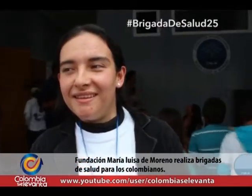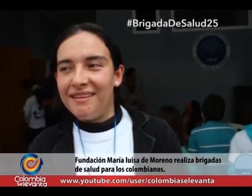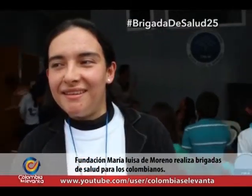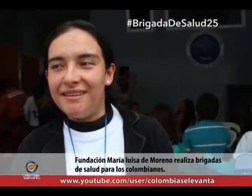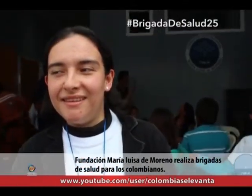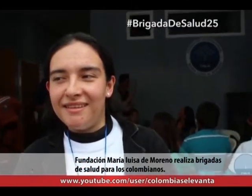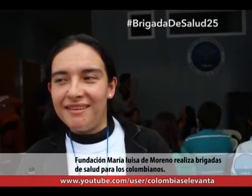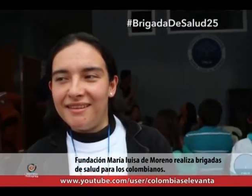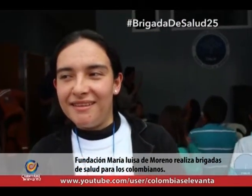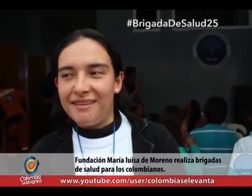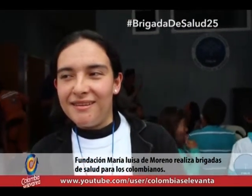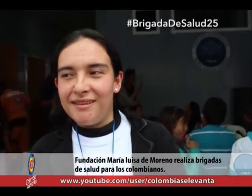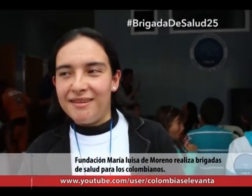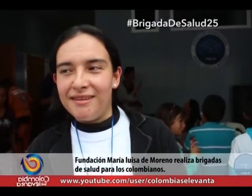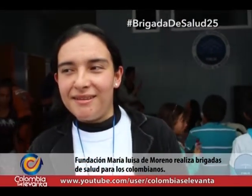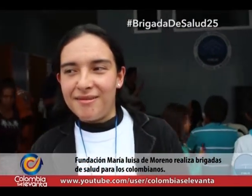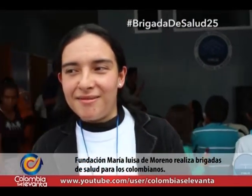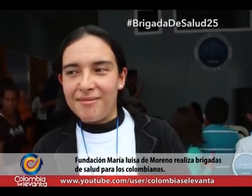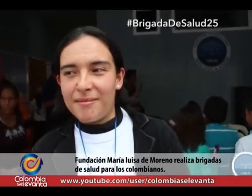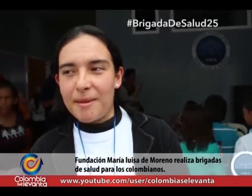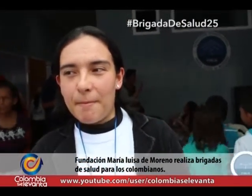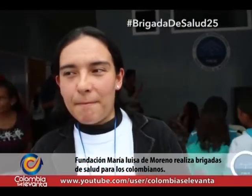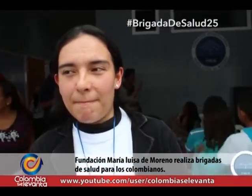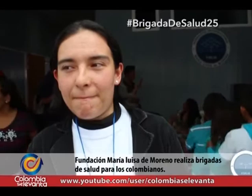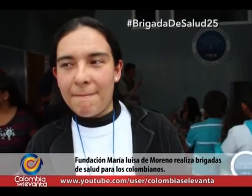trabajo que realiza la Fundación María Luisa en esa brigada de salud?